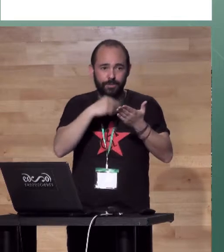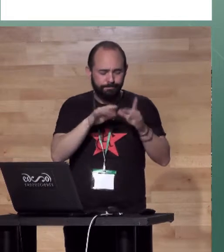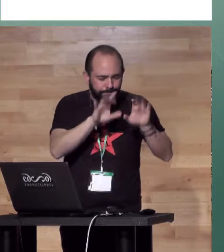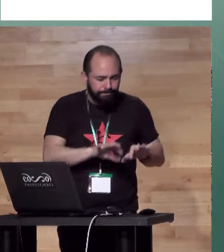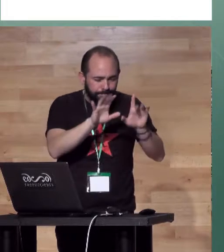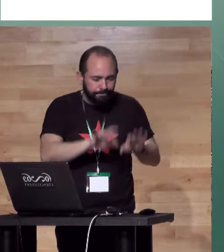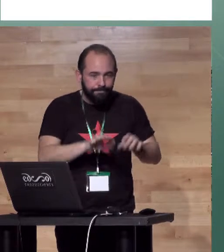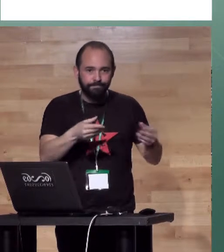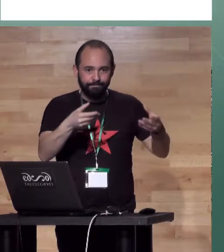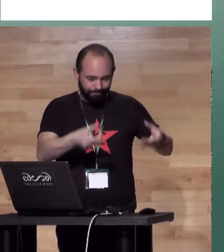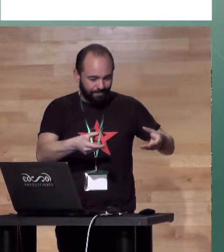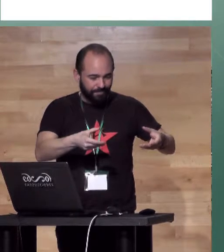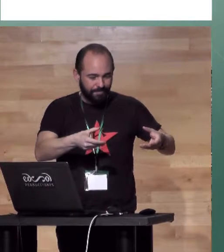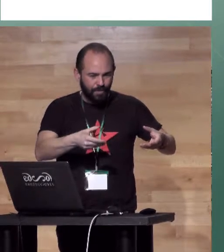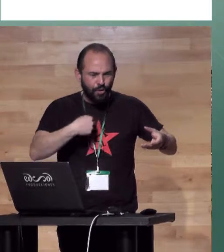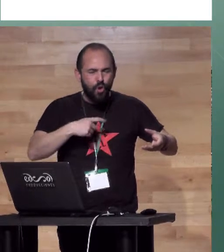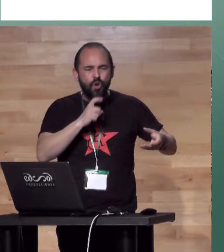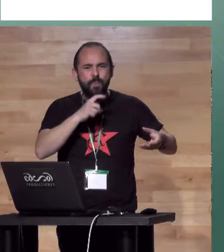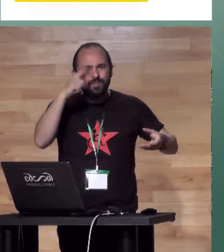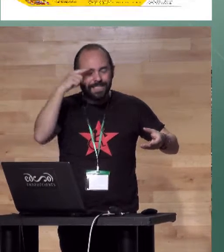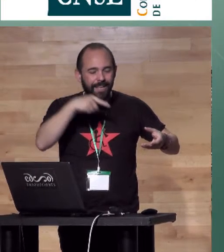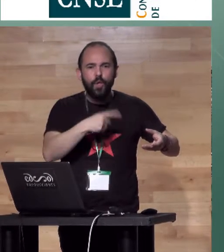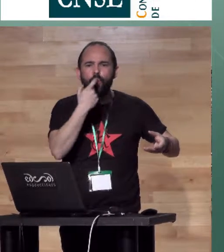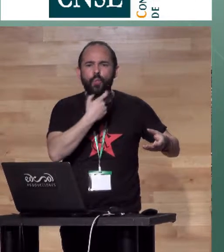Por ejemplo, se elabora un guión, se escribe.